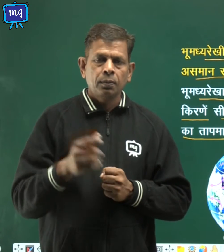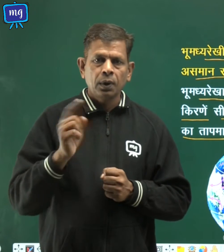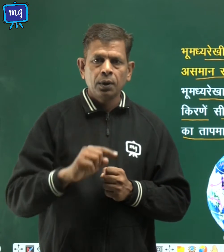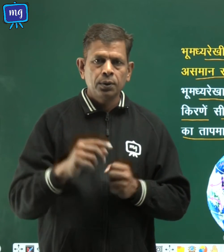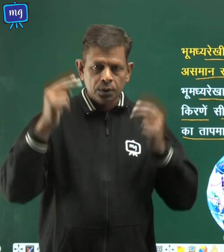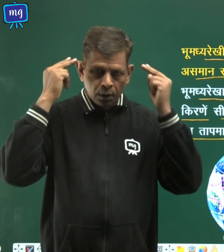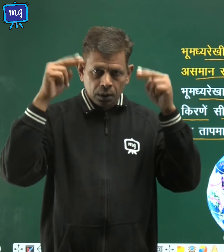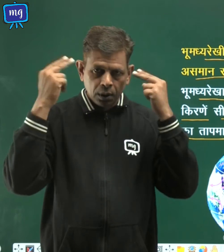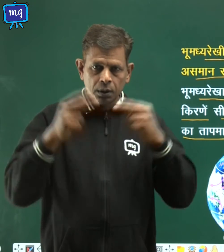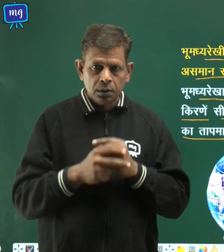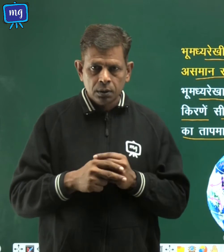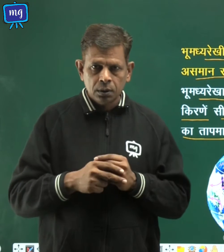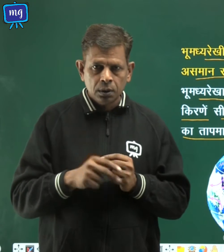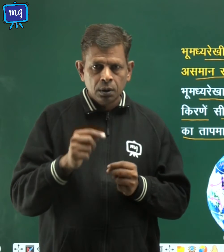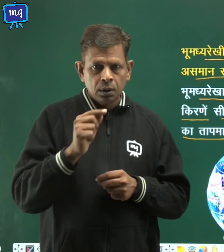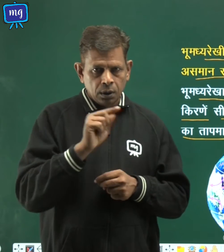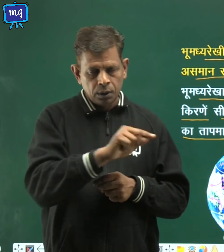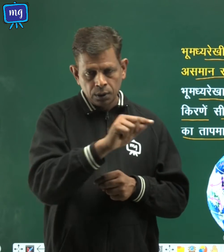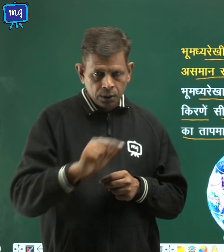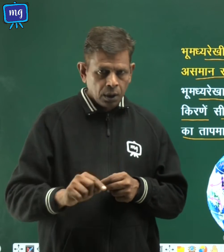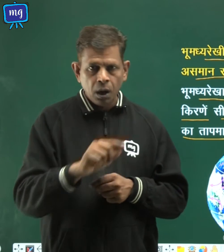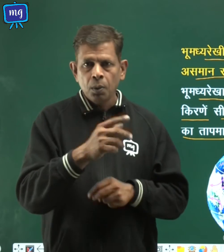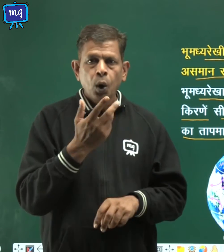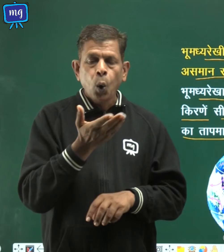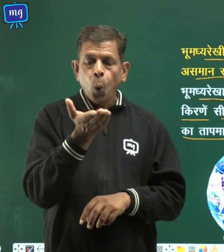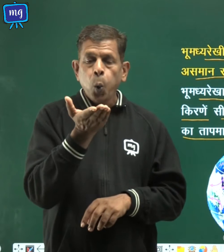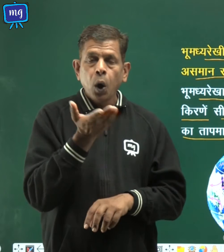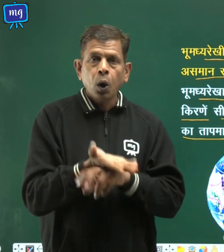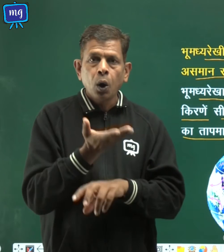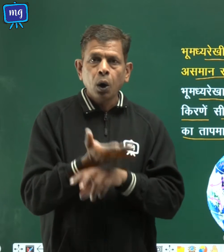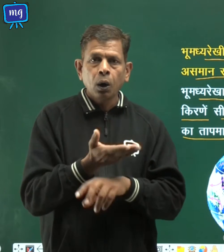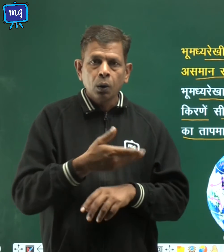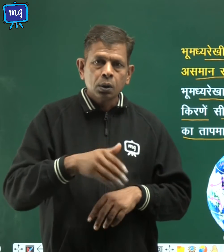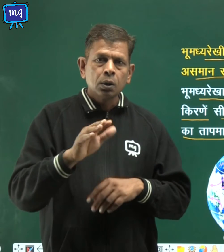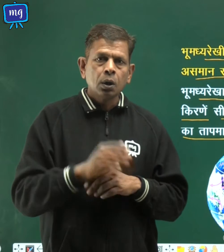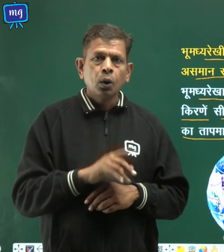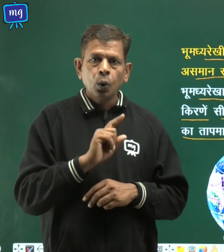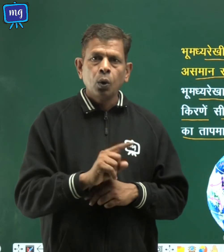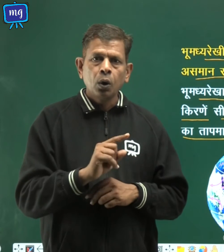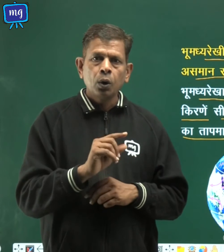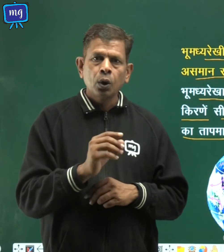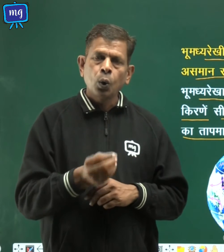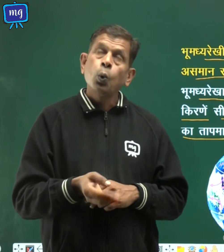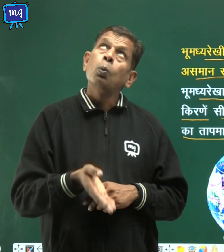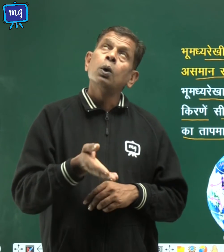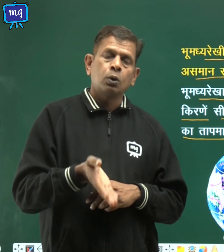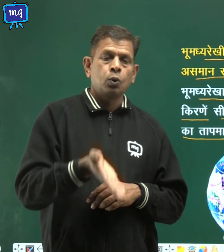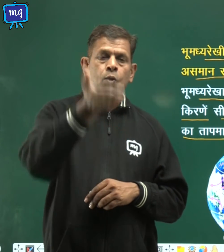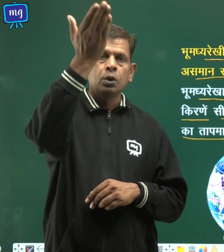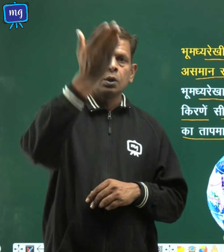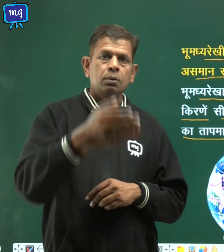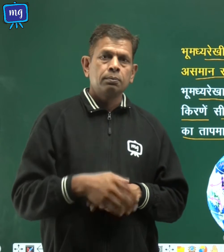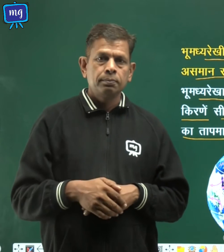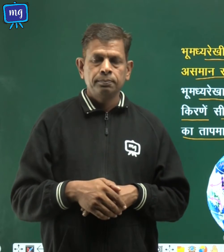इसके कारण यहाँ वायु गर्म हो जाती है और ये ऊपर की ओर उठती हैं।